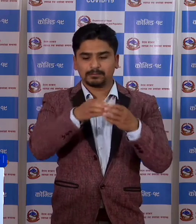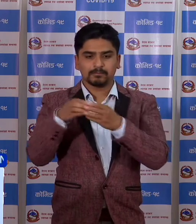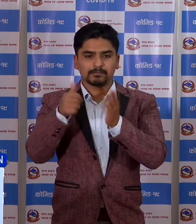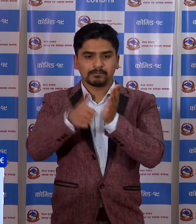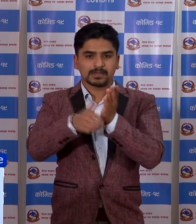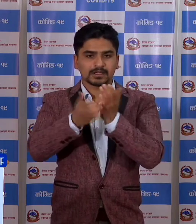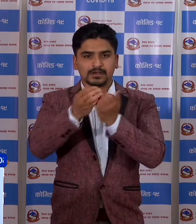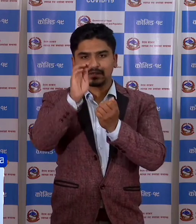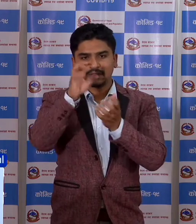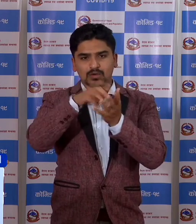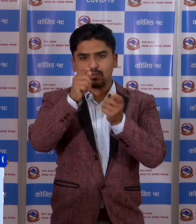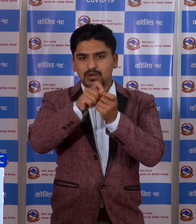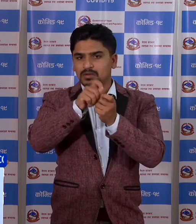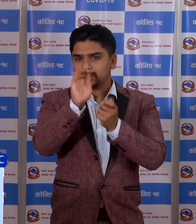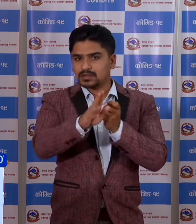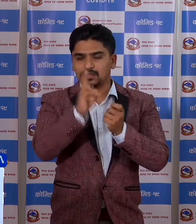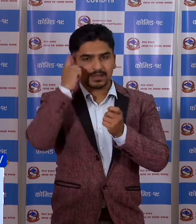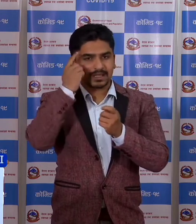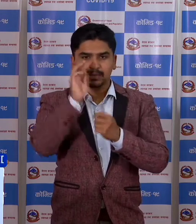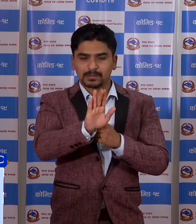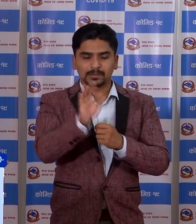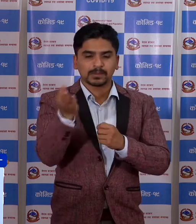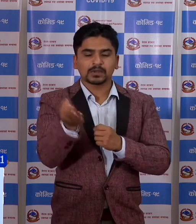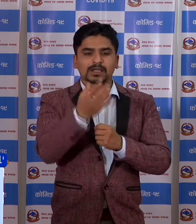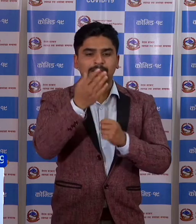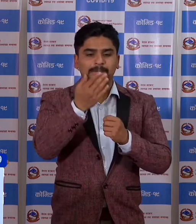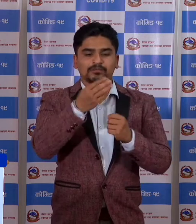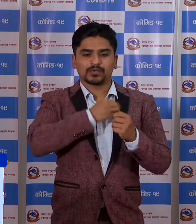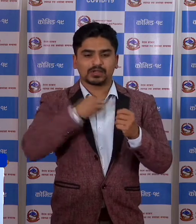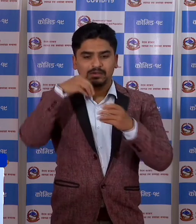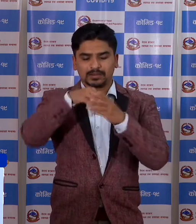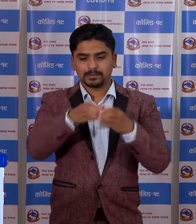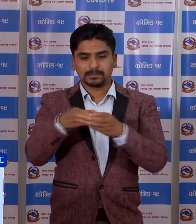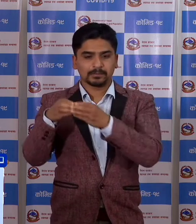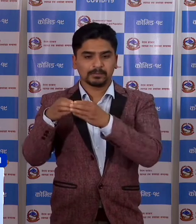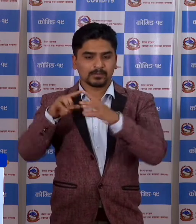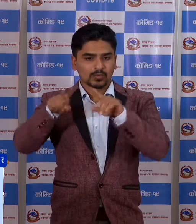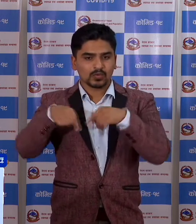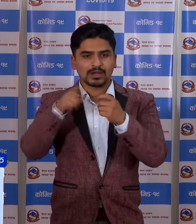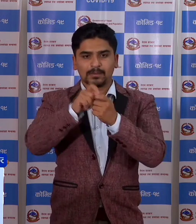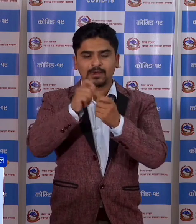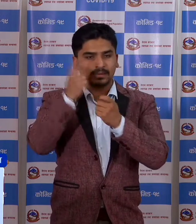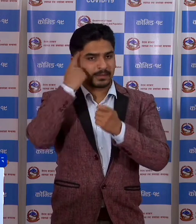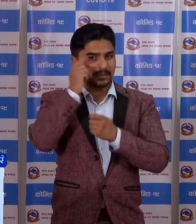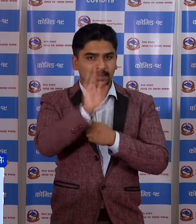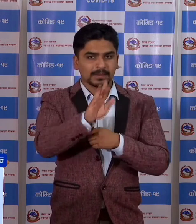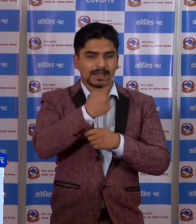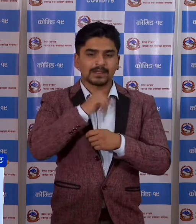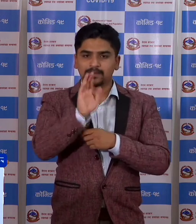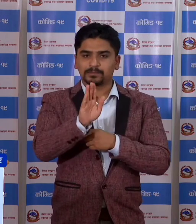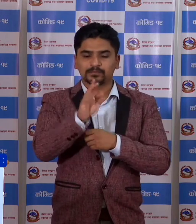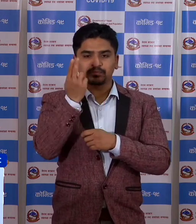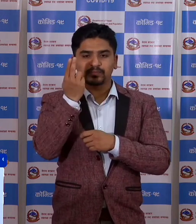सकिन्छ, त्यो सोचमा हामी छौँ। त्यसै गरी नयाँ आइसोलेसन कक्षहरू बनाउने सोचमा हामी